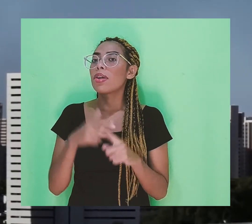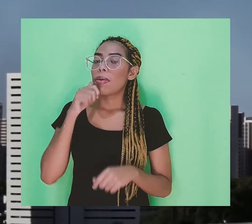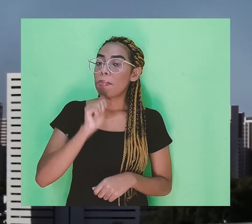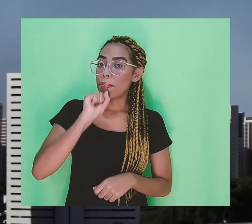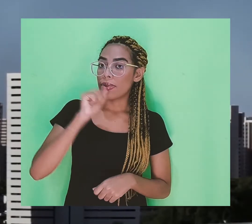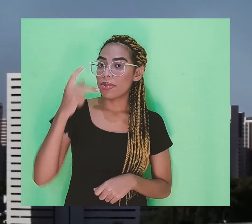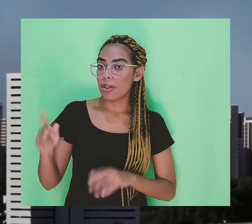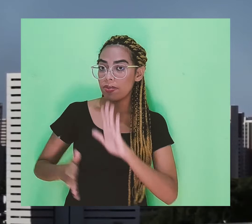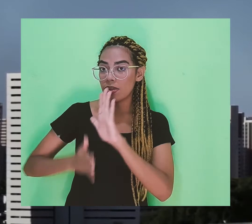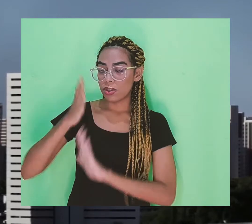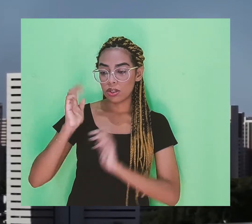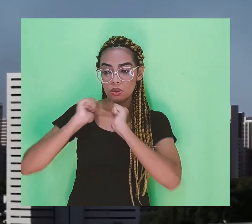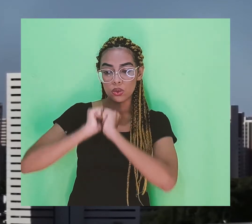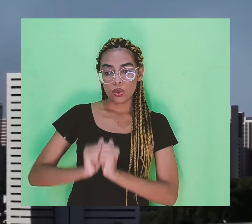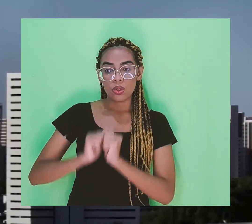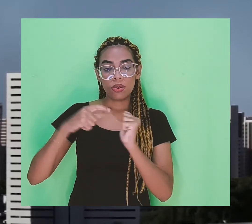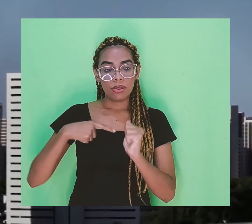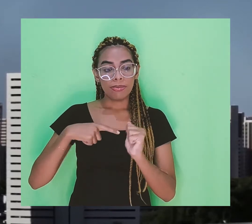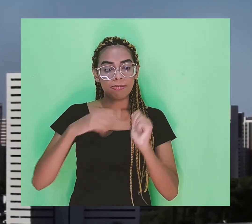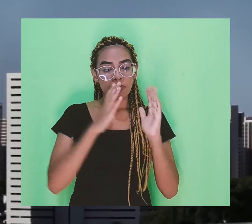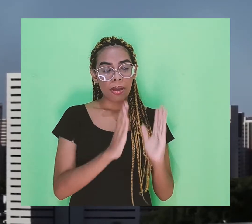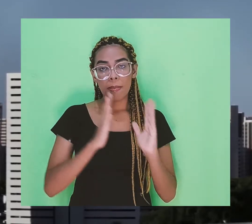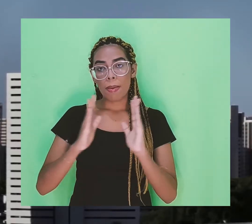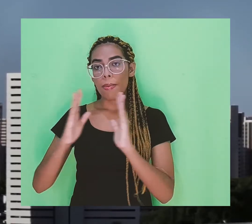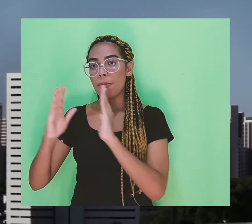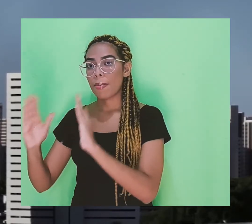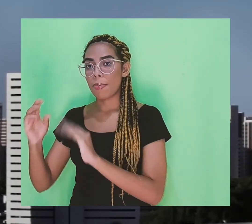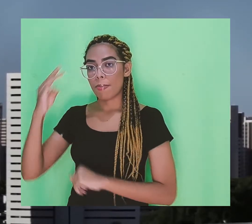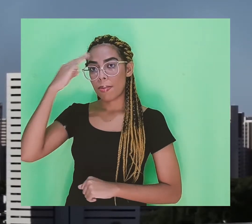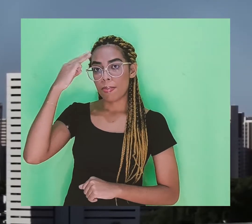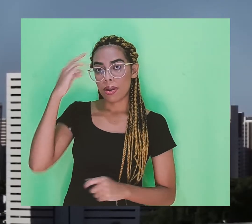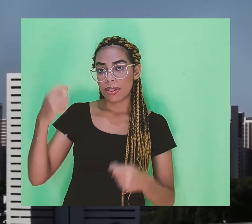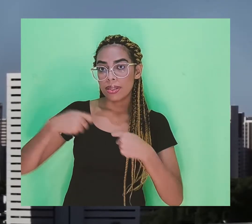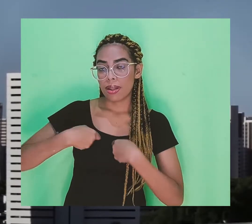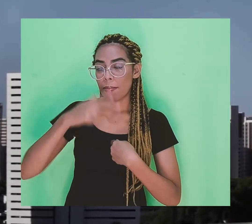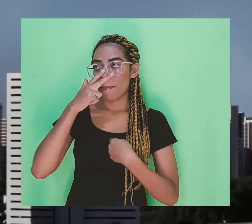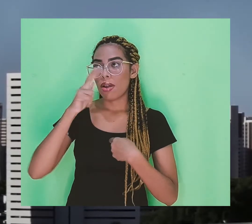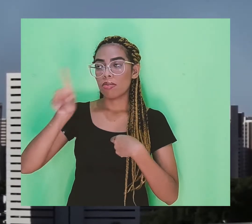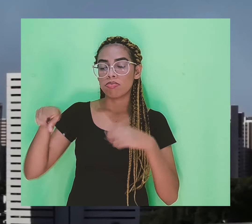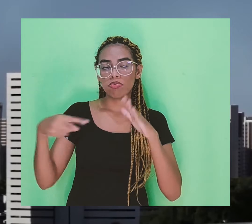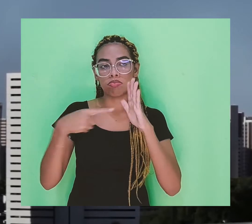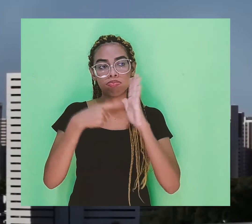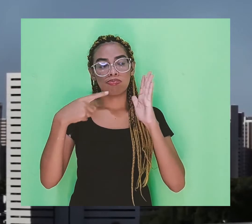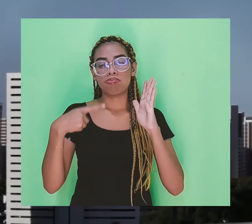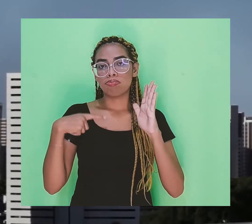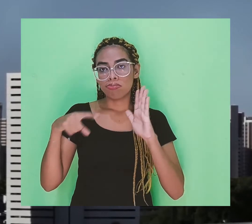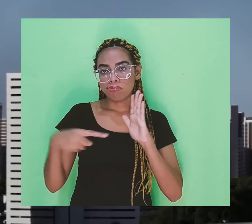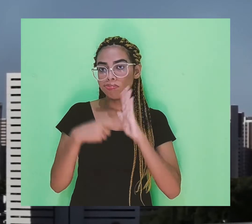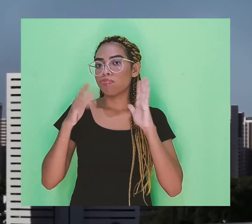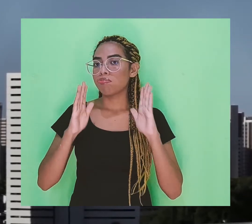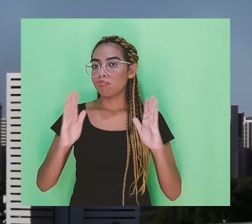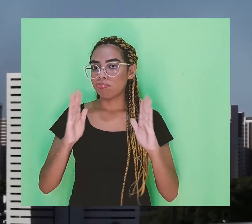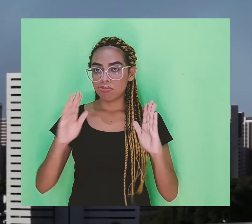ela na minha casa, né? Com meus pais. Você vai criando toda uma jornada de memória que vira aquela pequena cápsula no tempo, né? Assim, o tempo ele